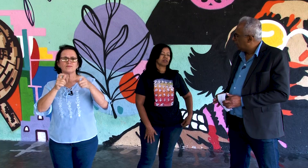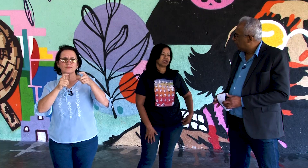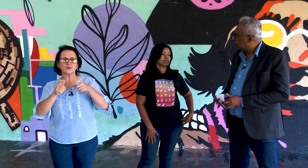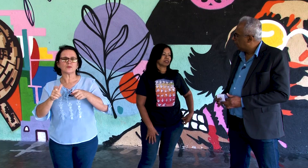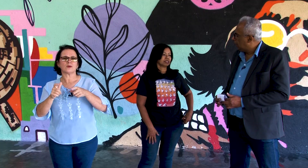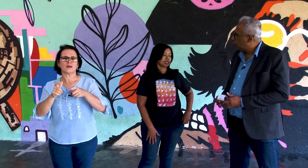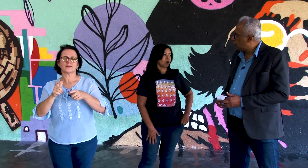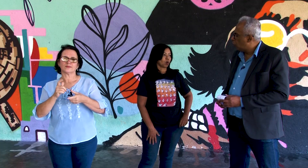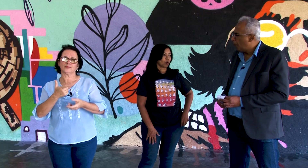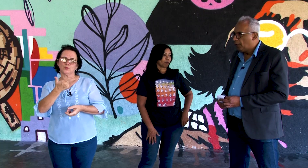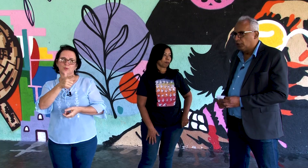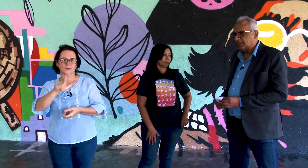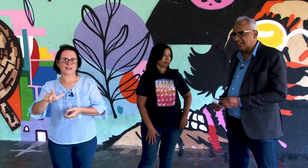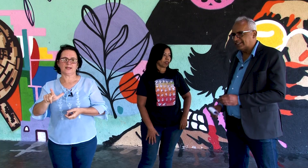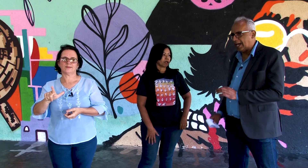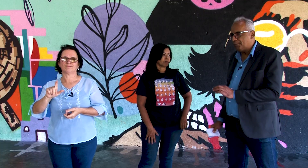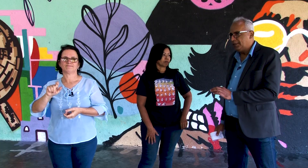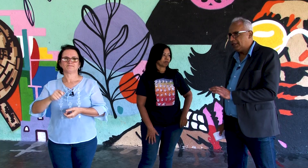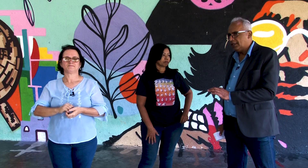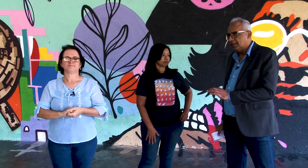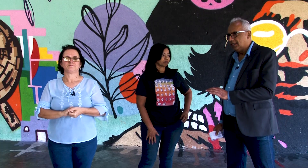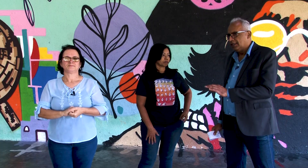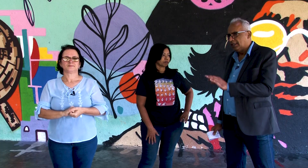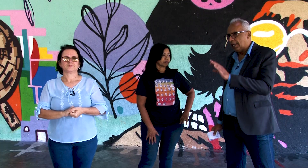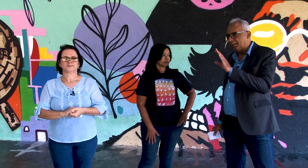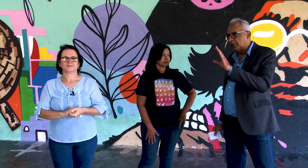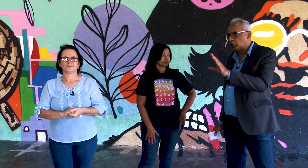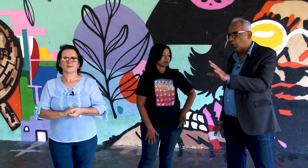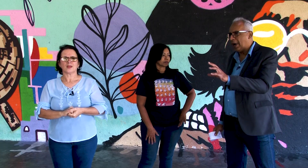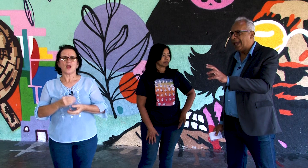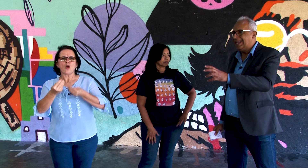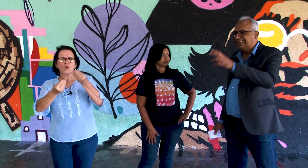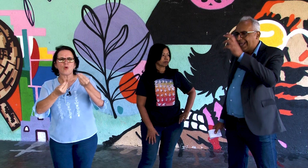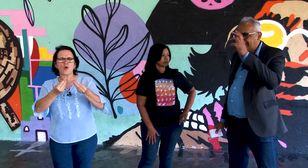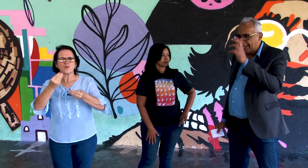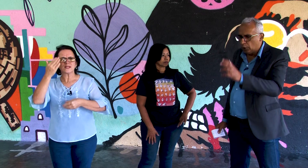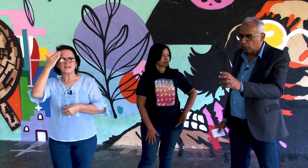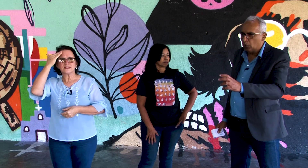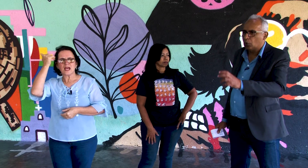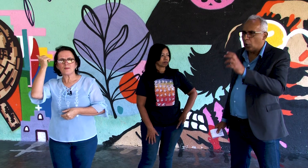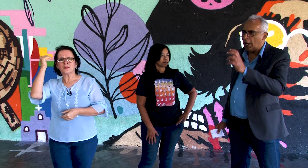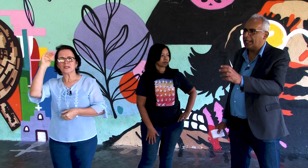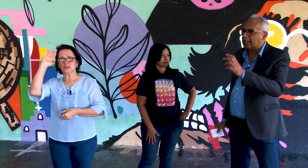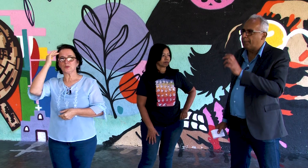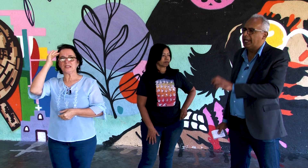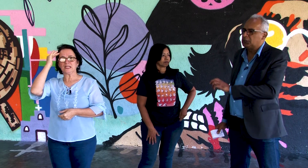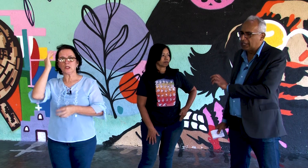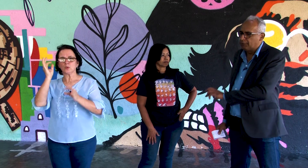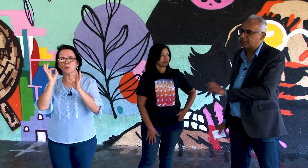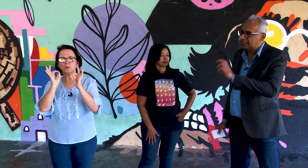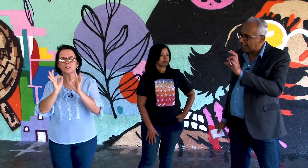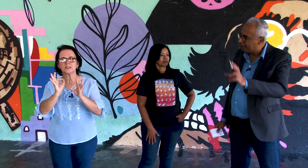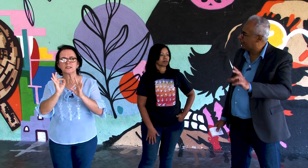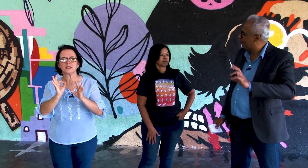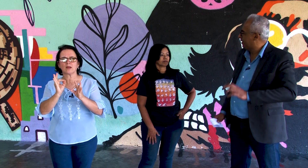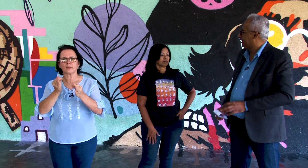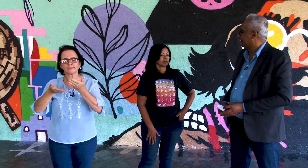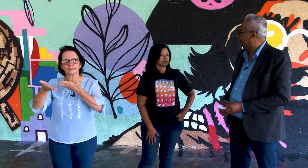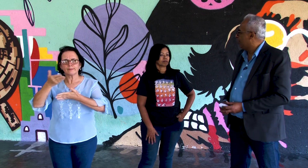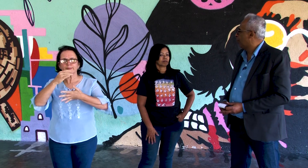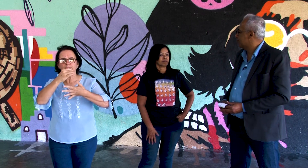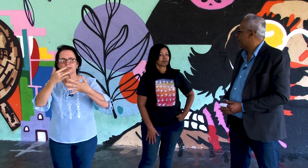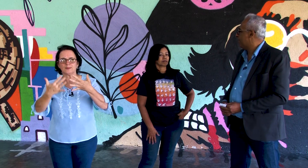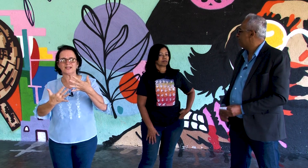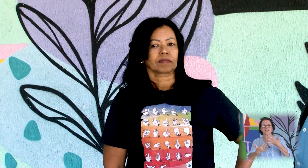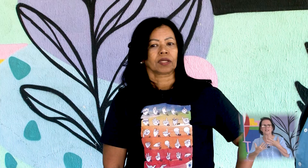que não tem sinal. E como você sabe que a pessoa entendeu corretamente o que você estava